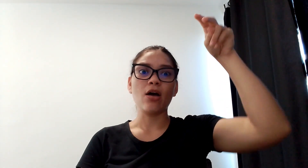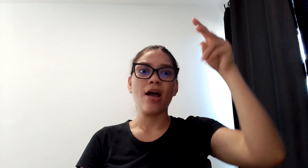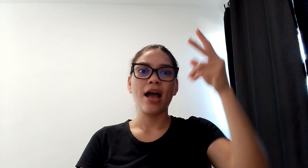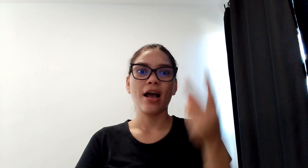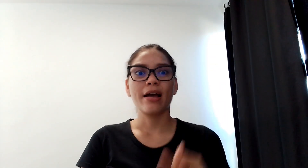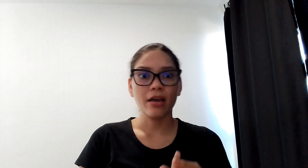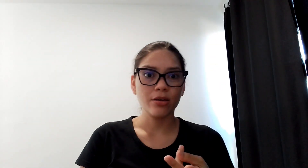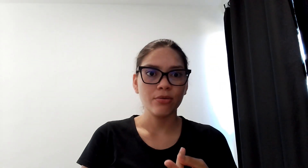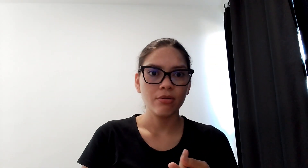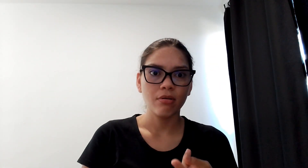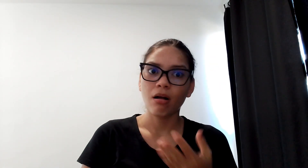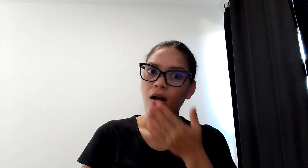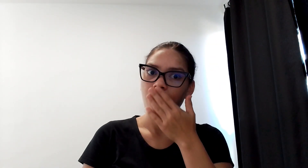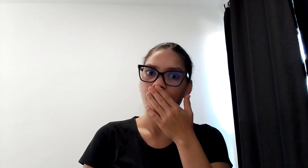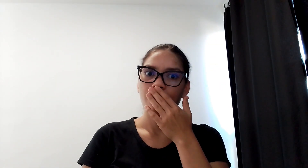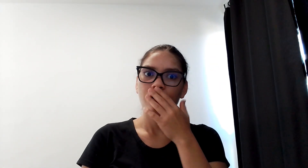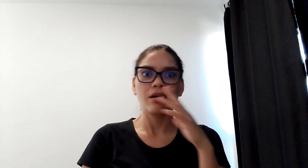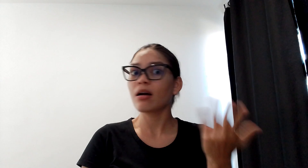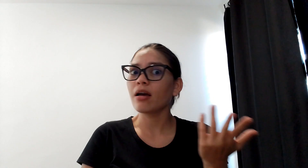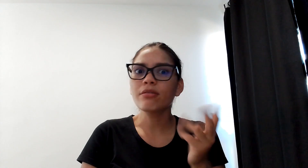ela caiu. Caiu.